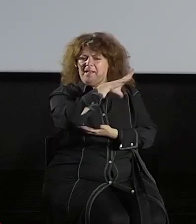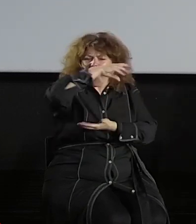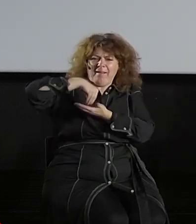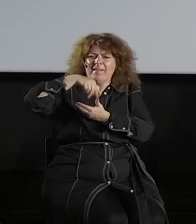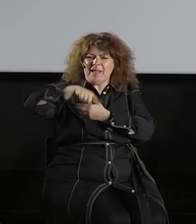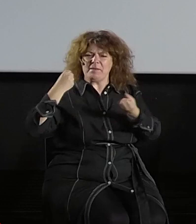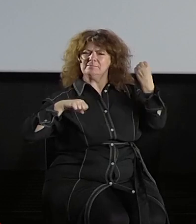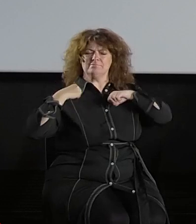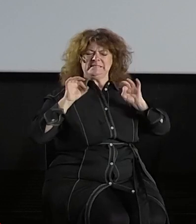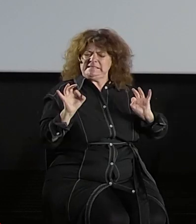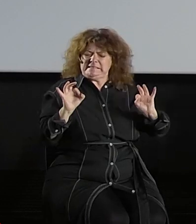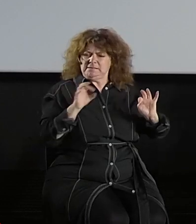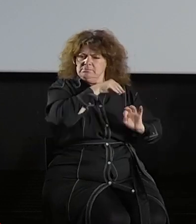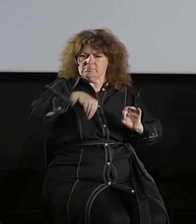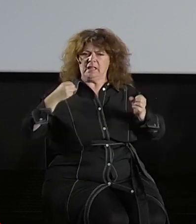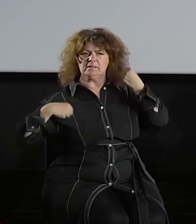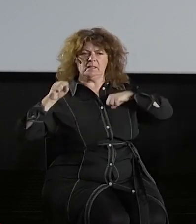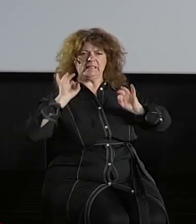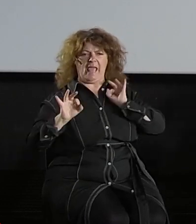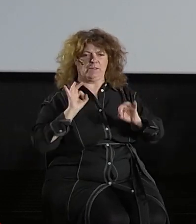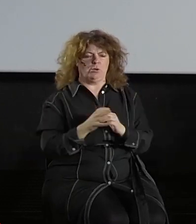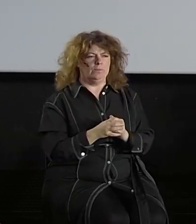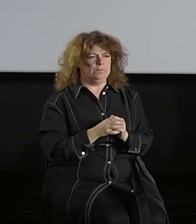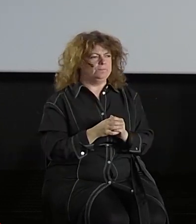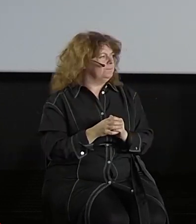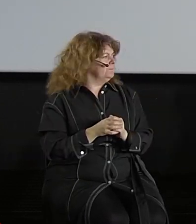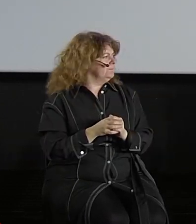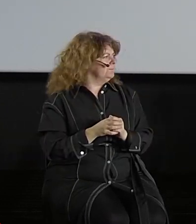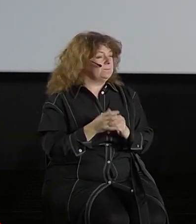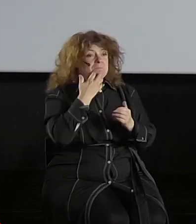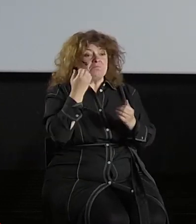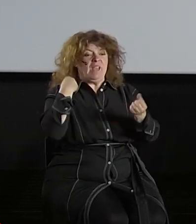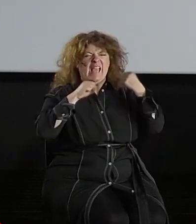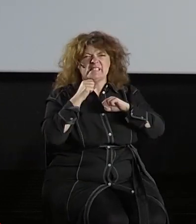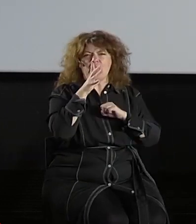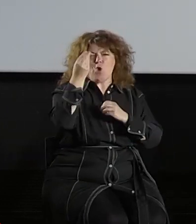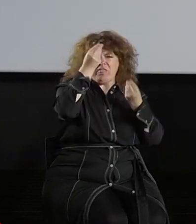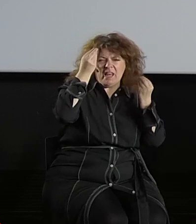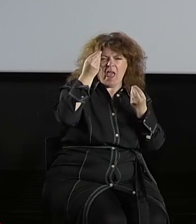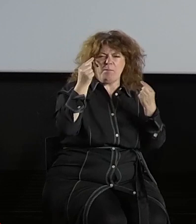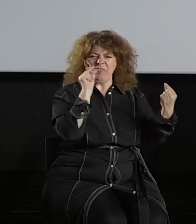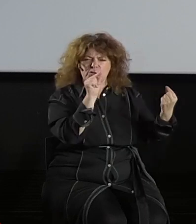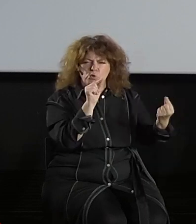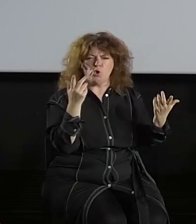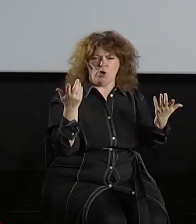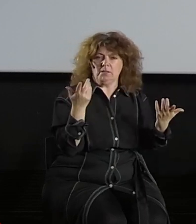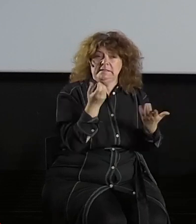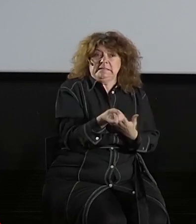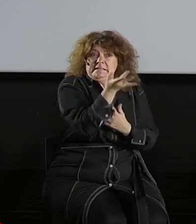tal cual metidas ahí no de que surgían en los ensayos dilemas discusiones que salían ahí pues